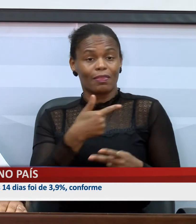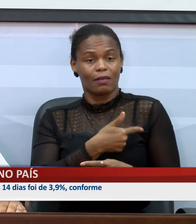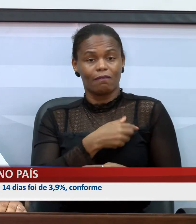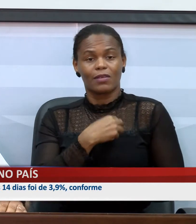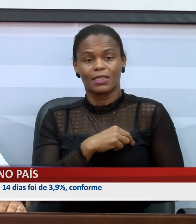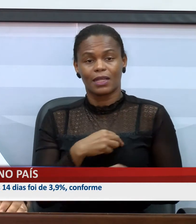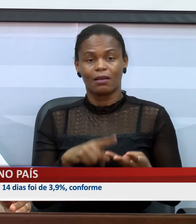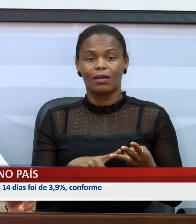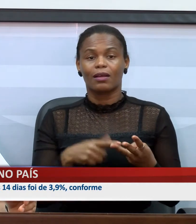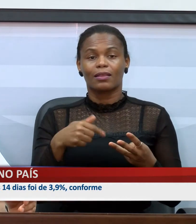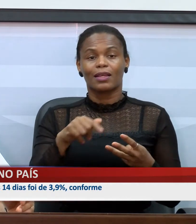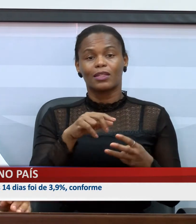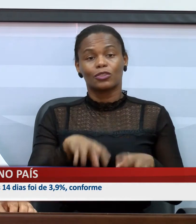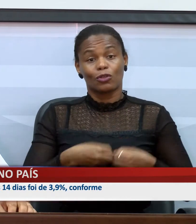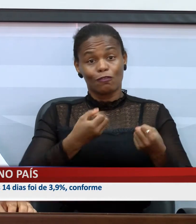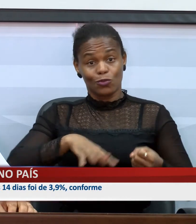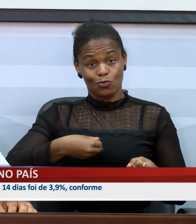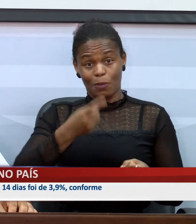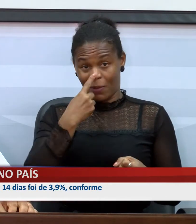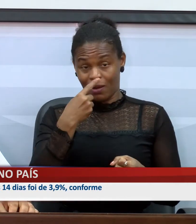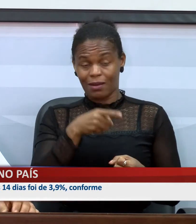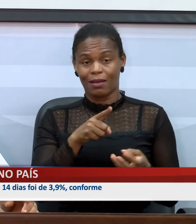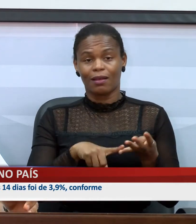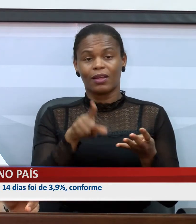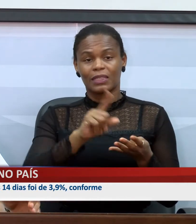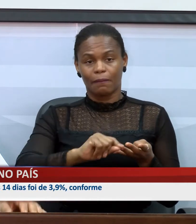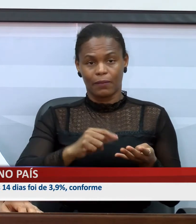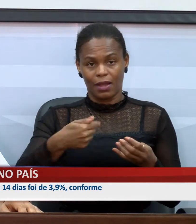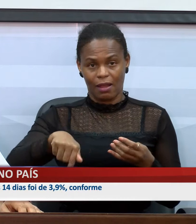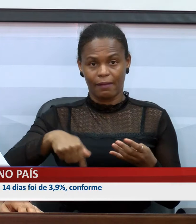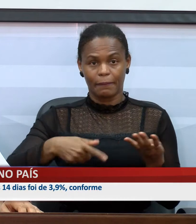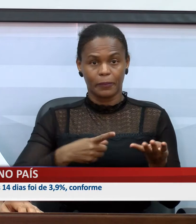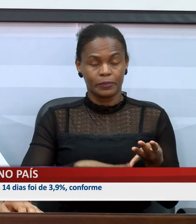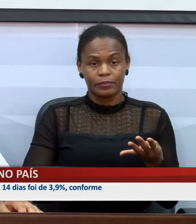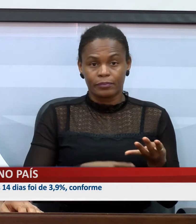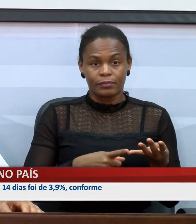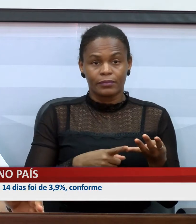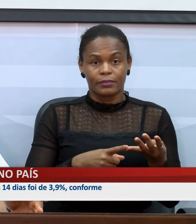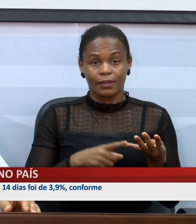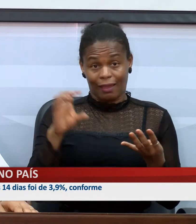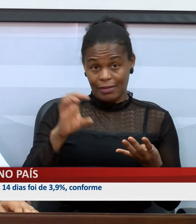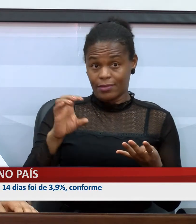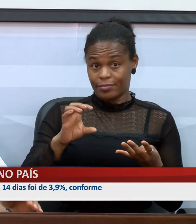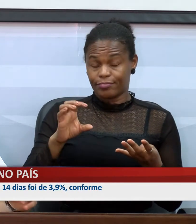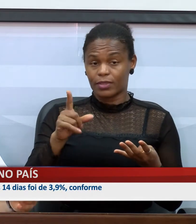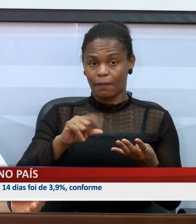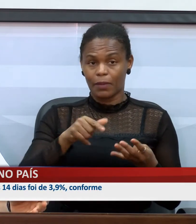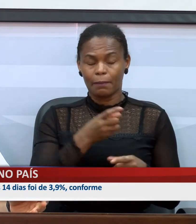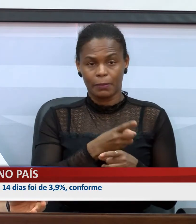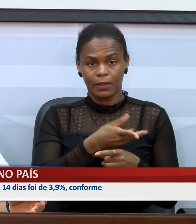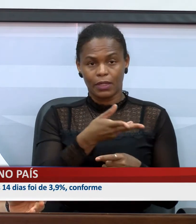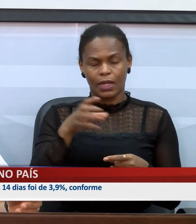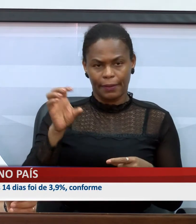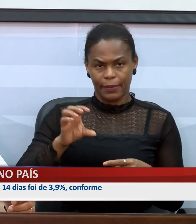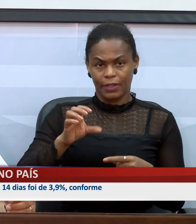de Santiago, nós temos São Salvador do Mundo e nós temos também São Miguel. Embora São